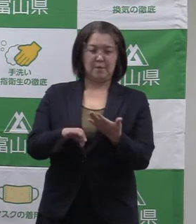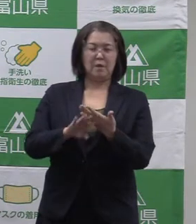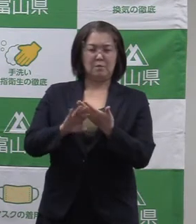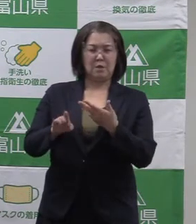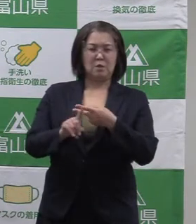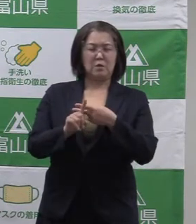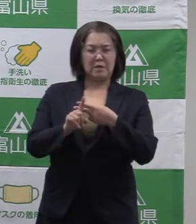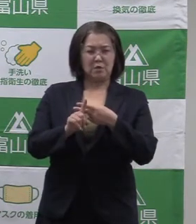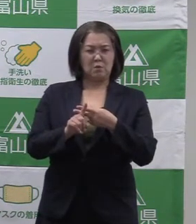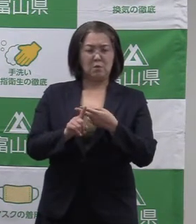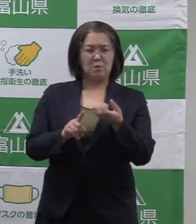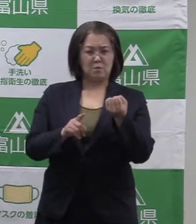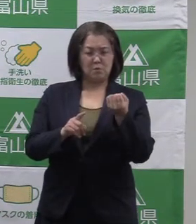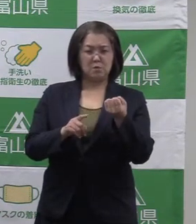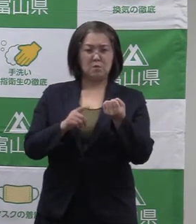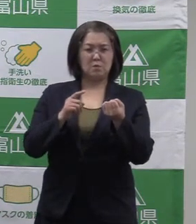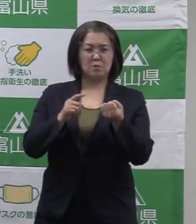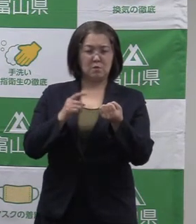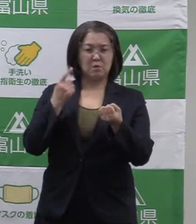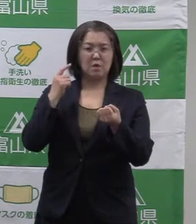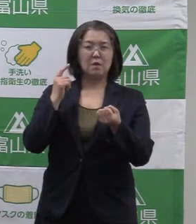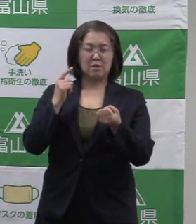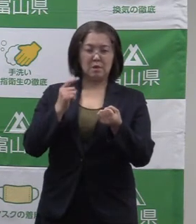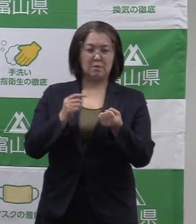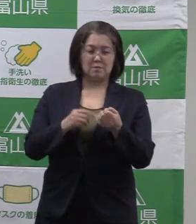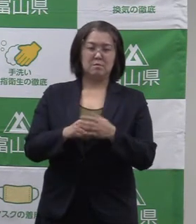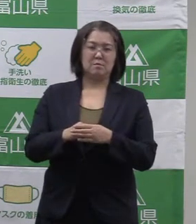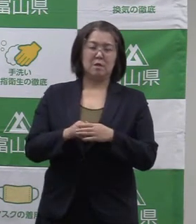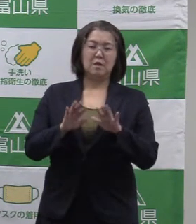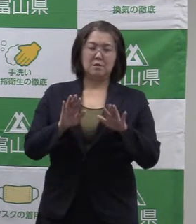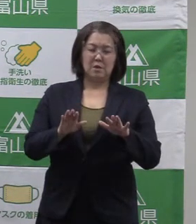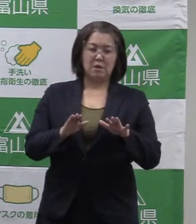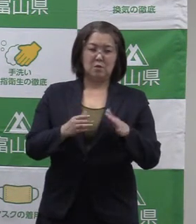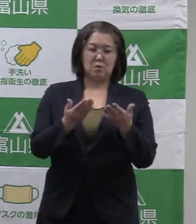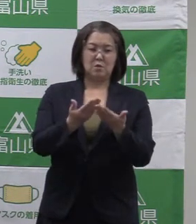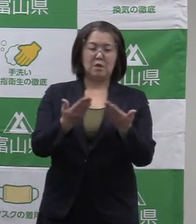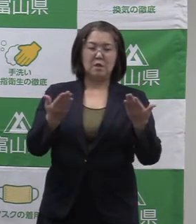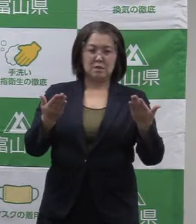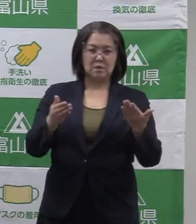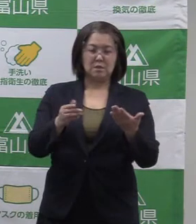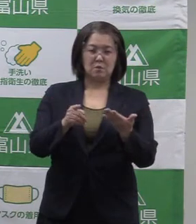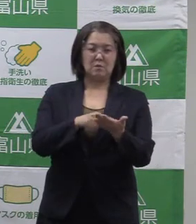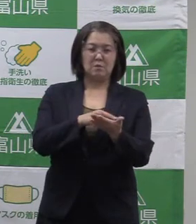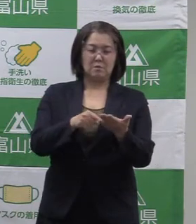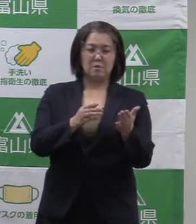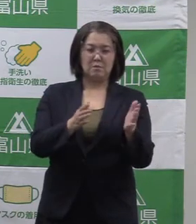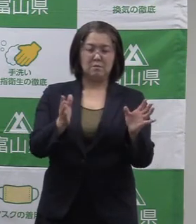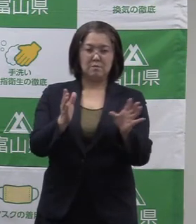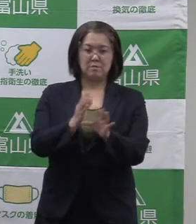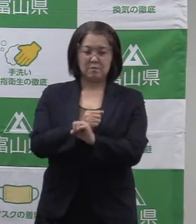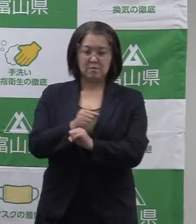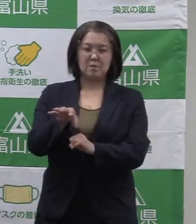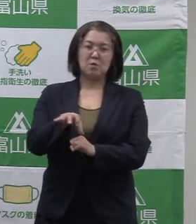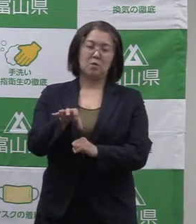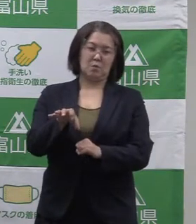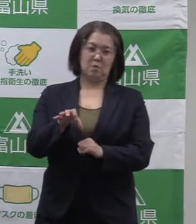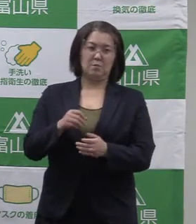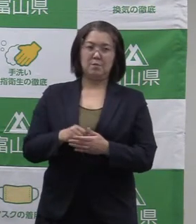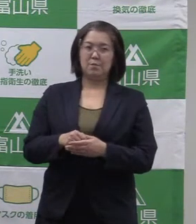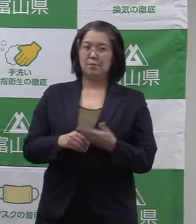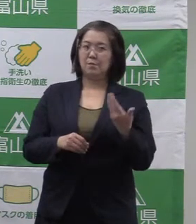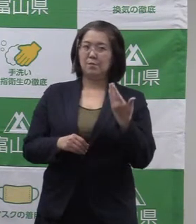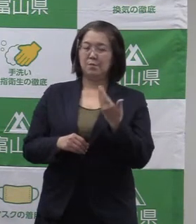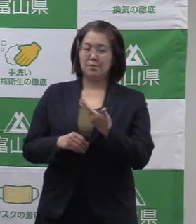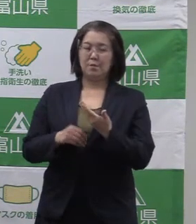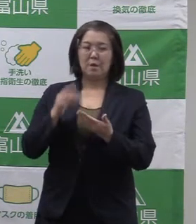で、今前の施設、展示施設の撤去が終わったところですね。 このオミクロン株がもし拡大